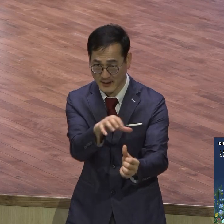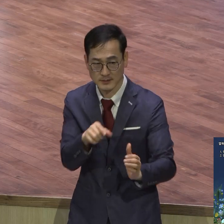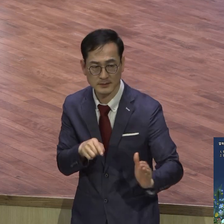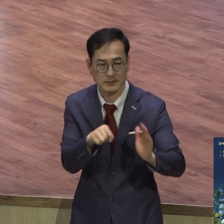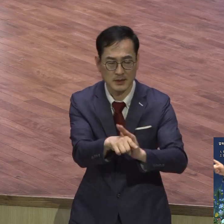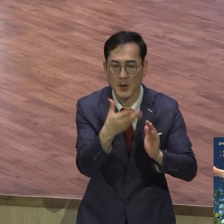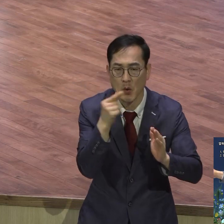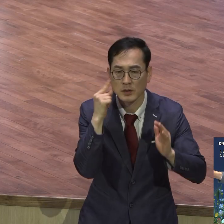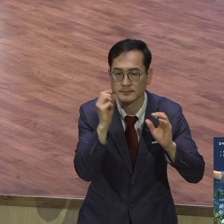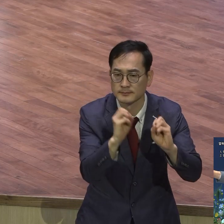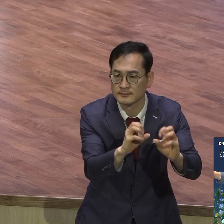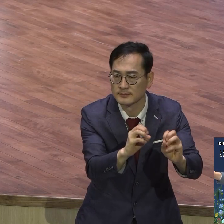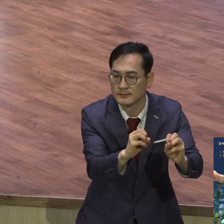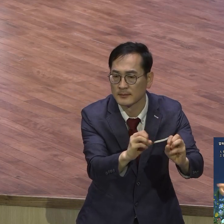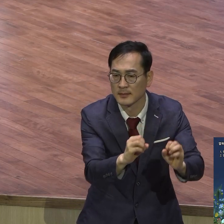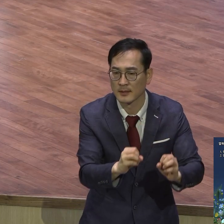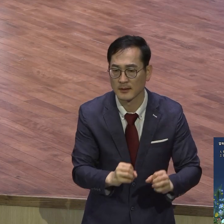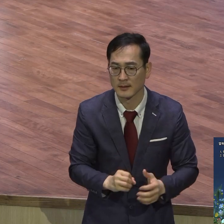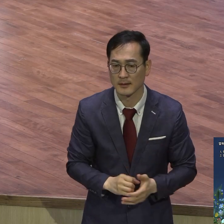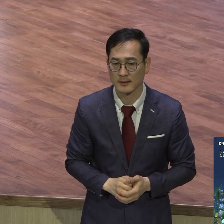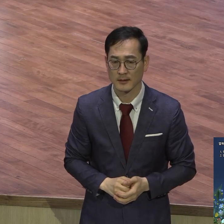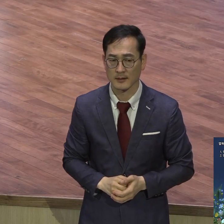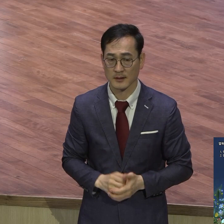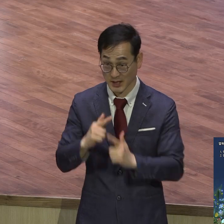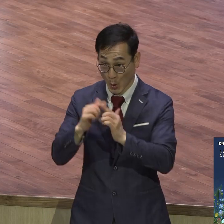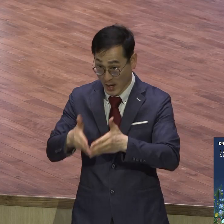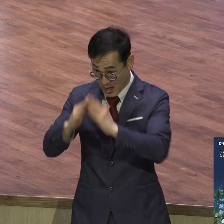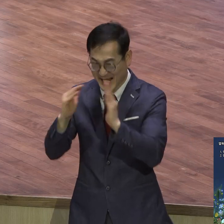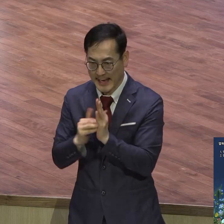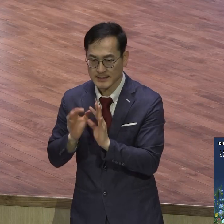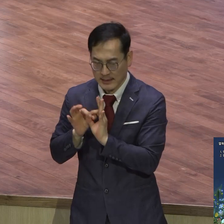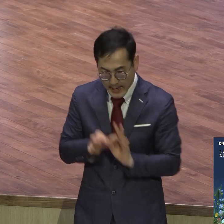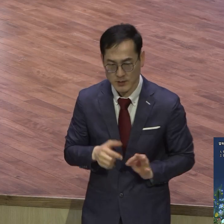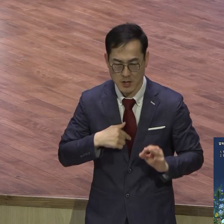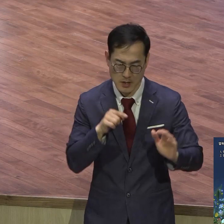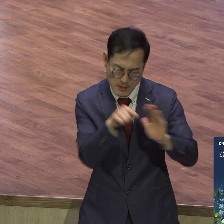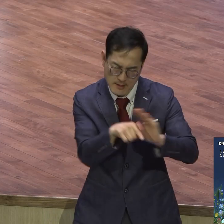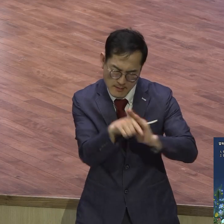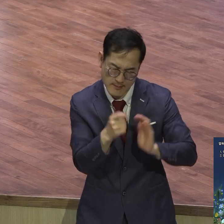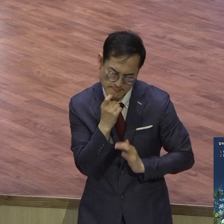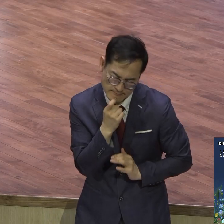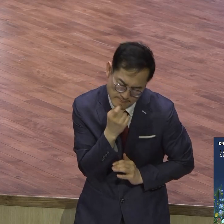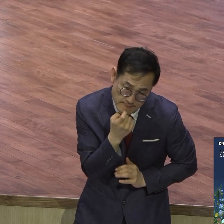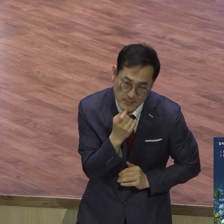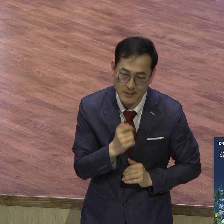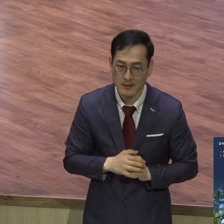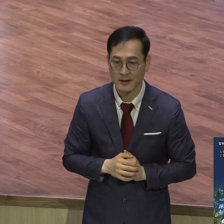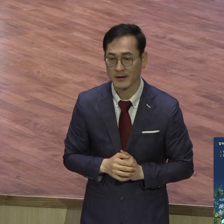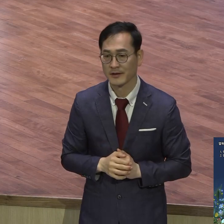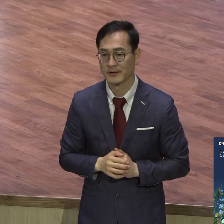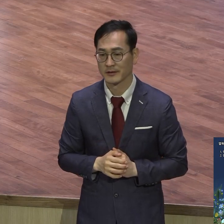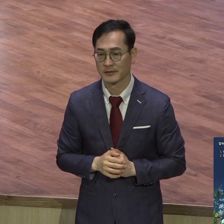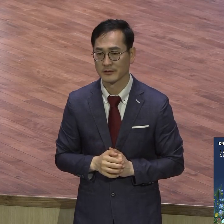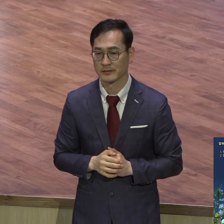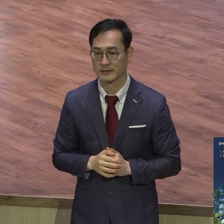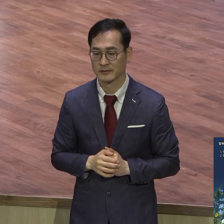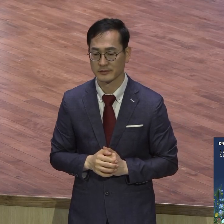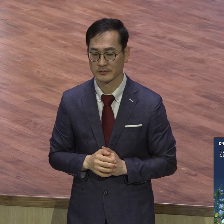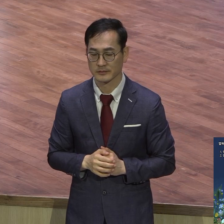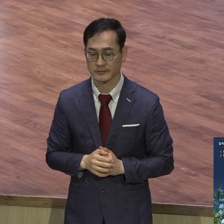지속 서로 올라와 개척할 때까지 했다니까요. 근데 하나님이요 그 어려운 일을 울며 씨를